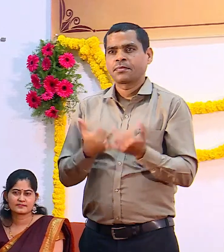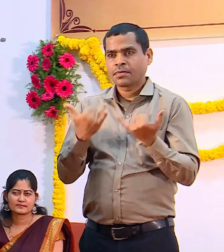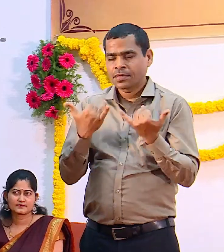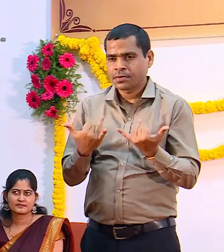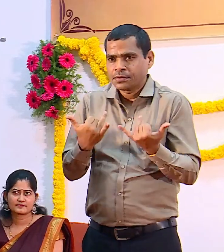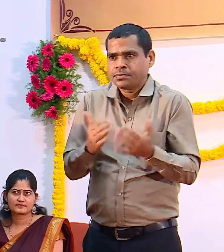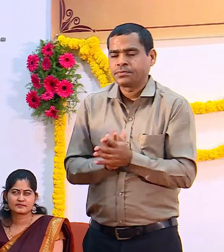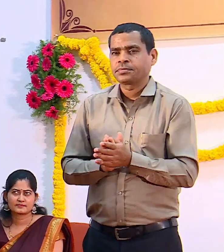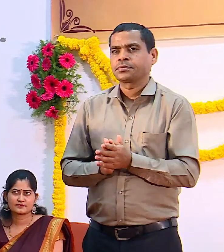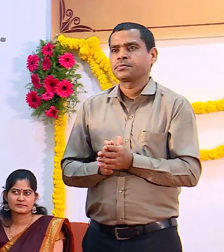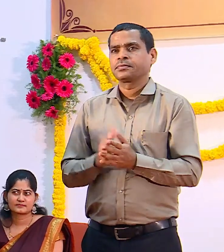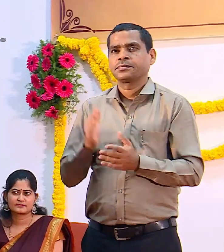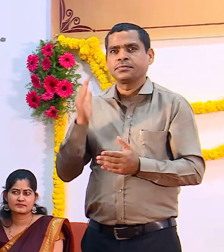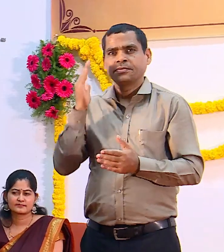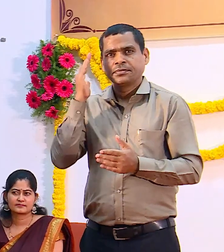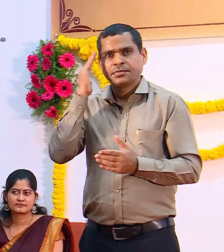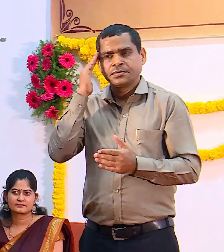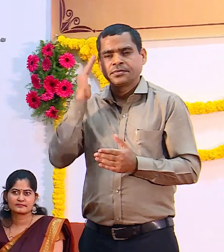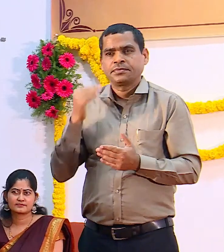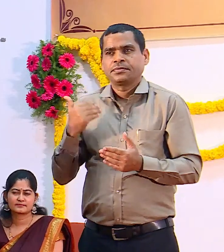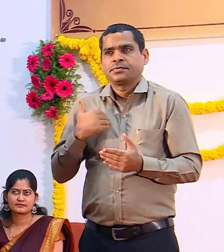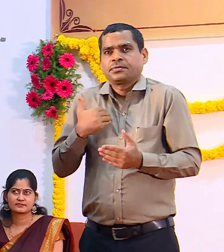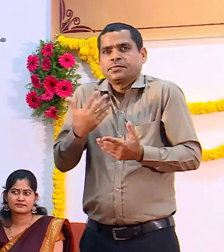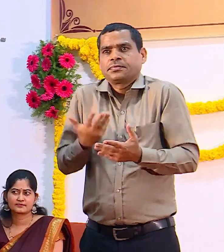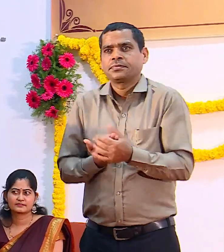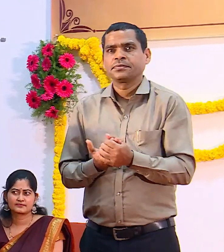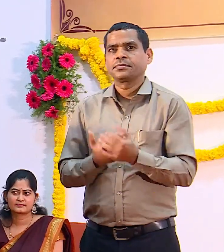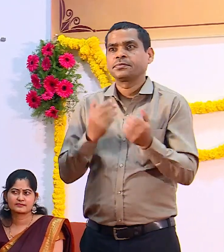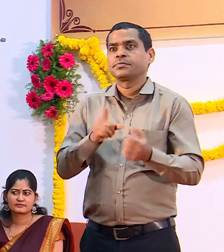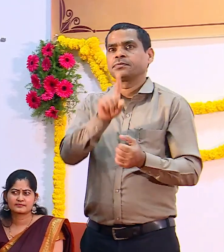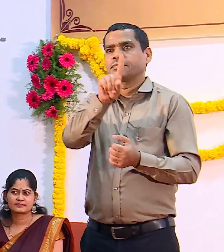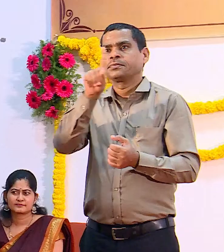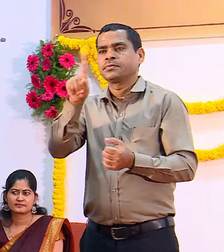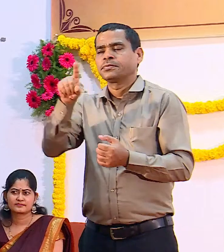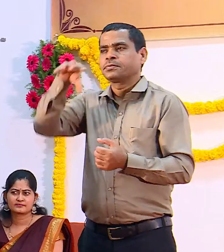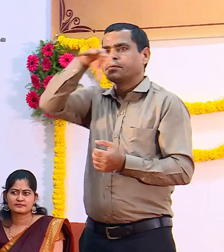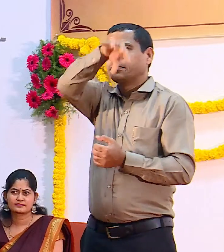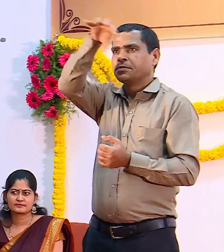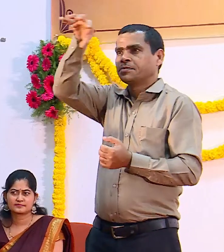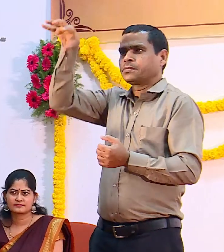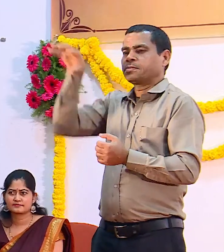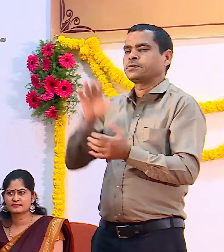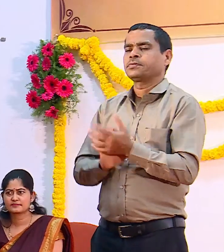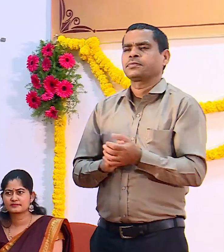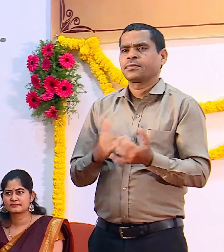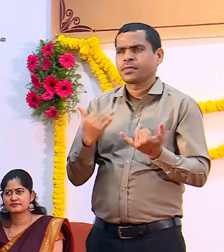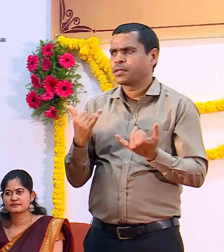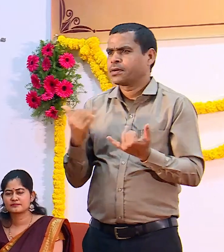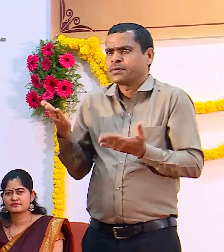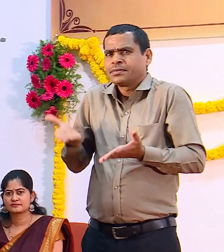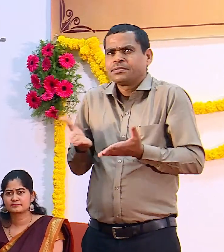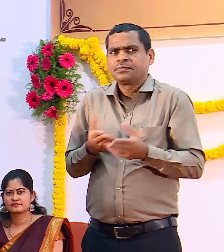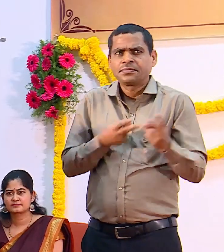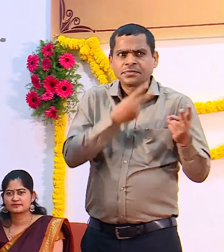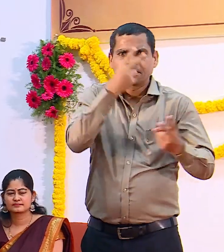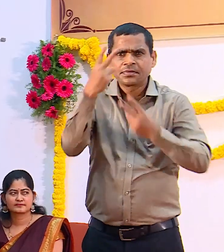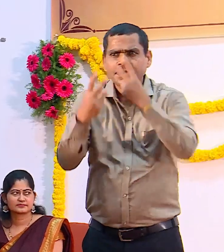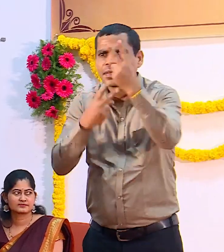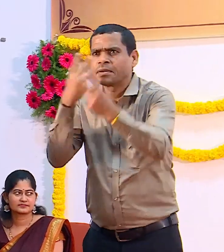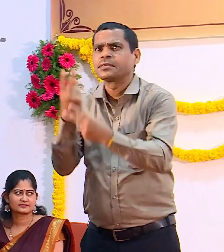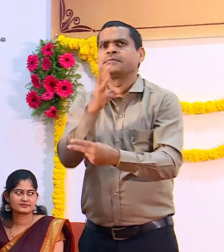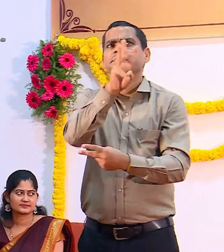आज मुझे मुझे बताया गया कि यहाँ पर 11 डिपार्टमेंट हैं पर मैं केवल 3 या 4 में ही जा सका और उसमें भी